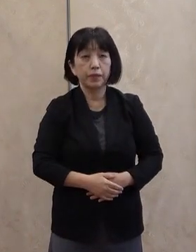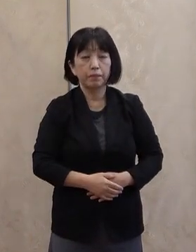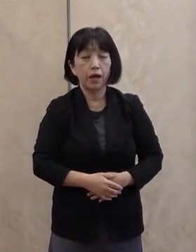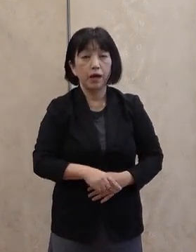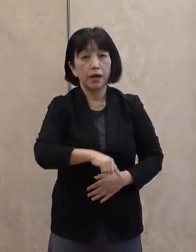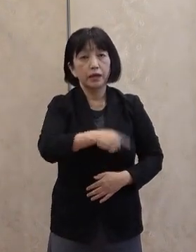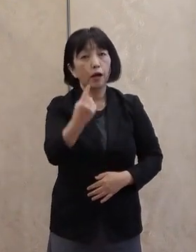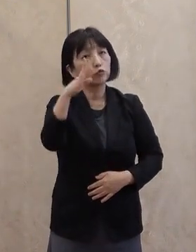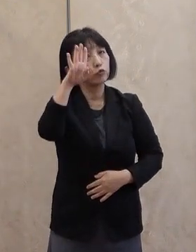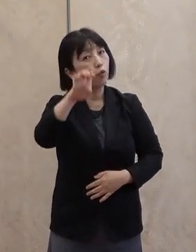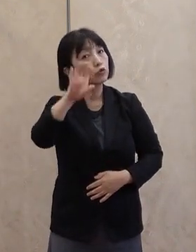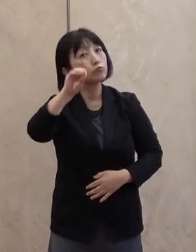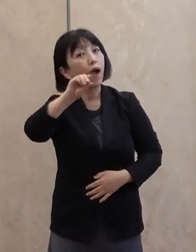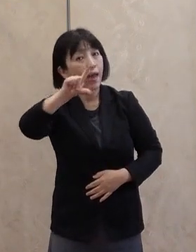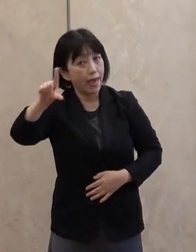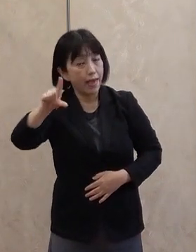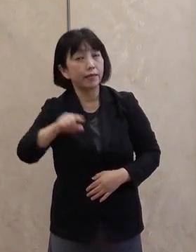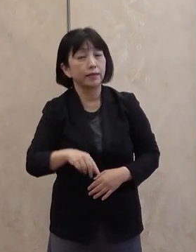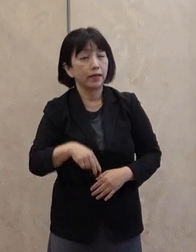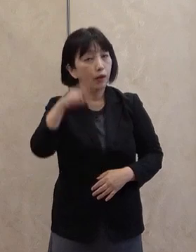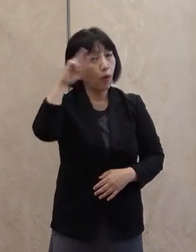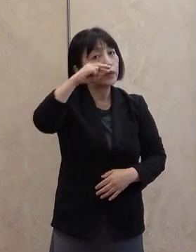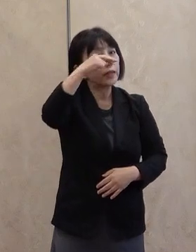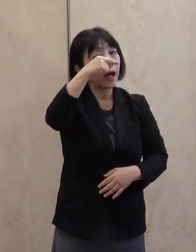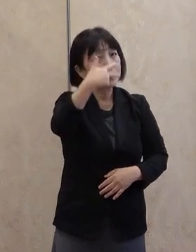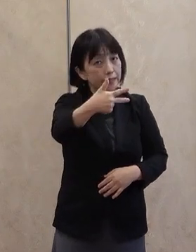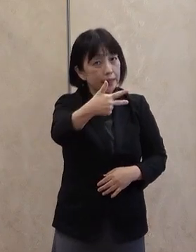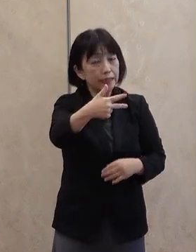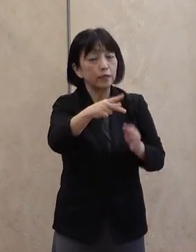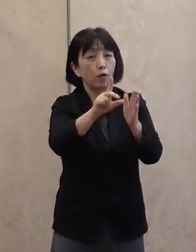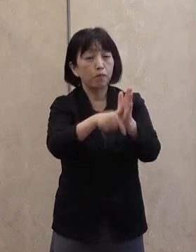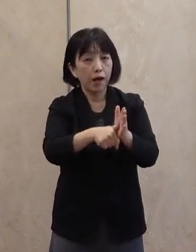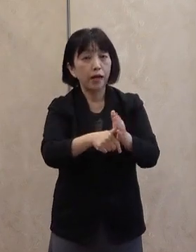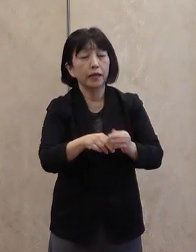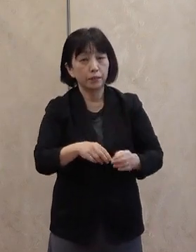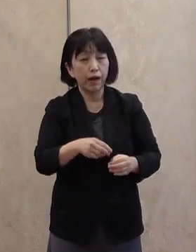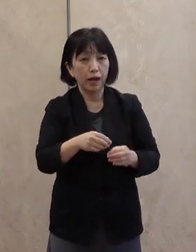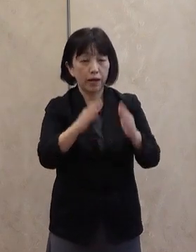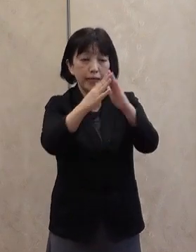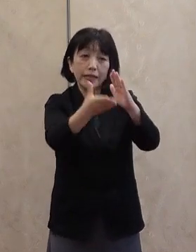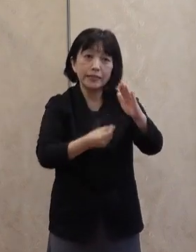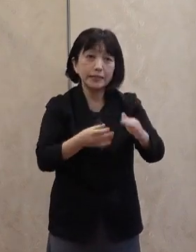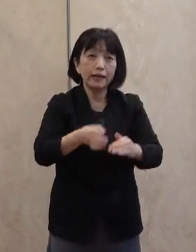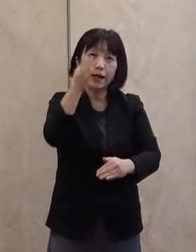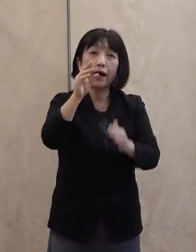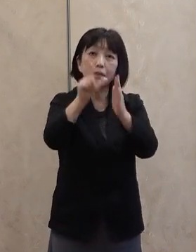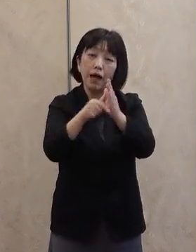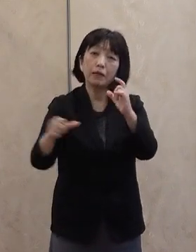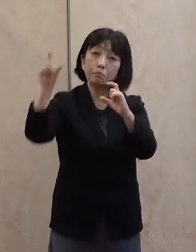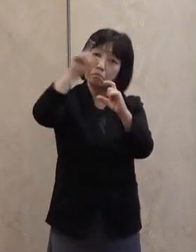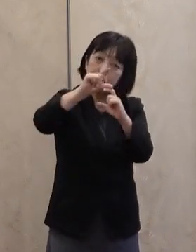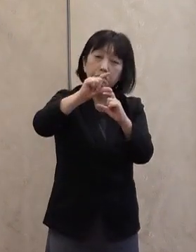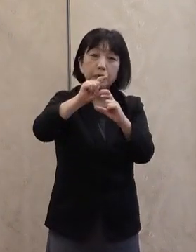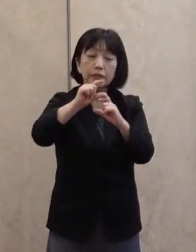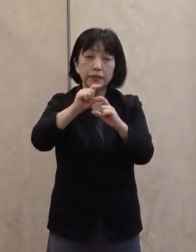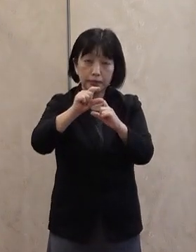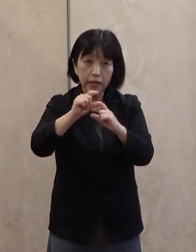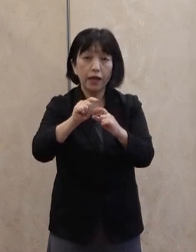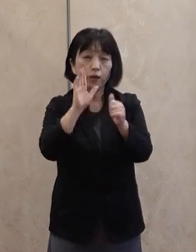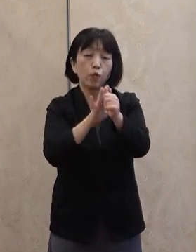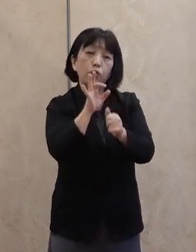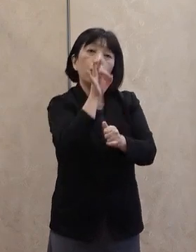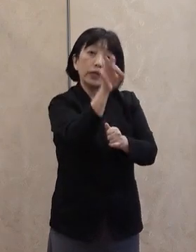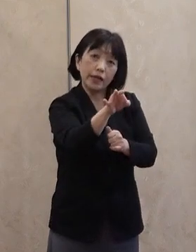と、そして大阪市の場合は上乗せの、大阪市の賃料が高い場合、大阪市の独自の上乗せの協力金という制度